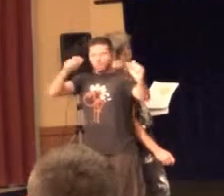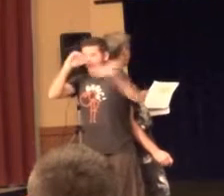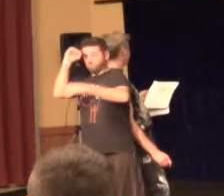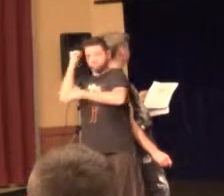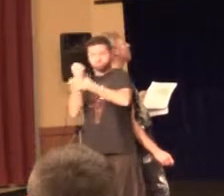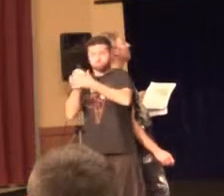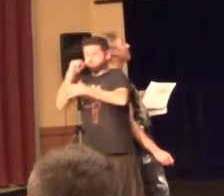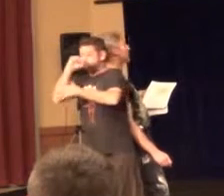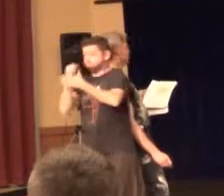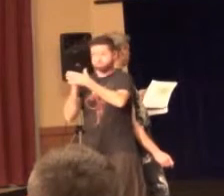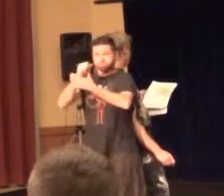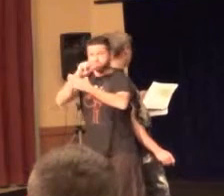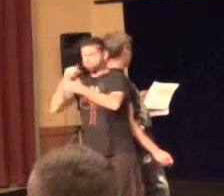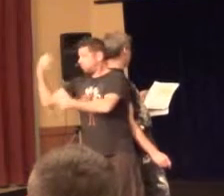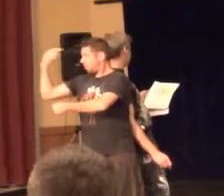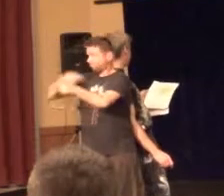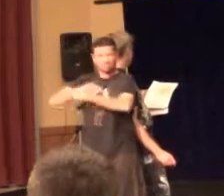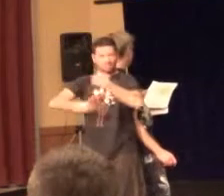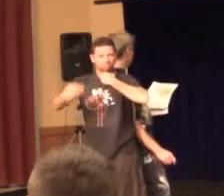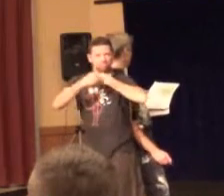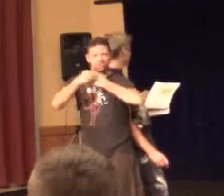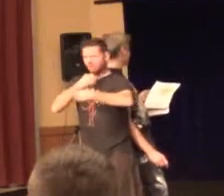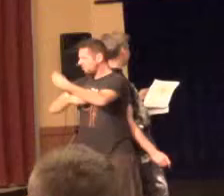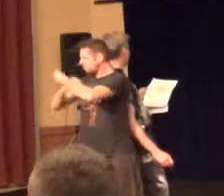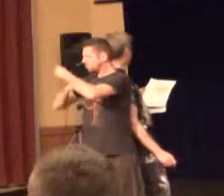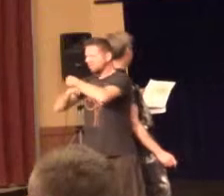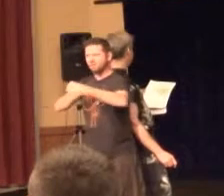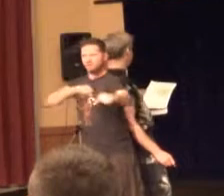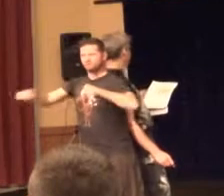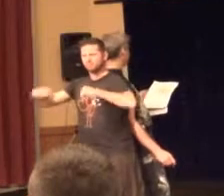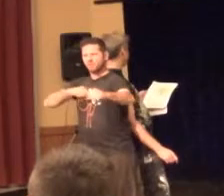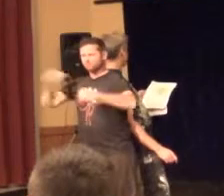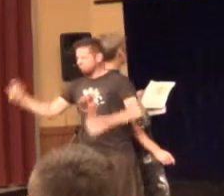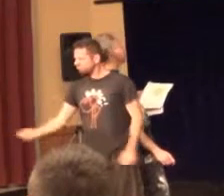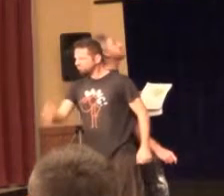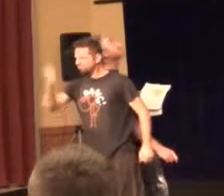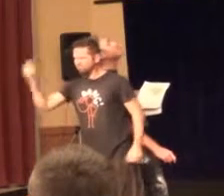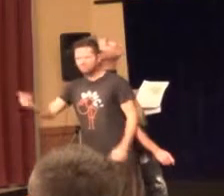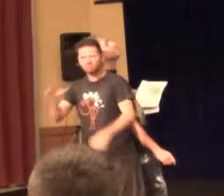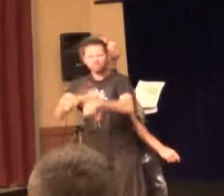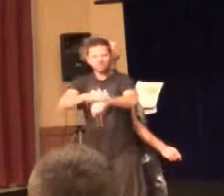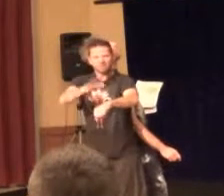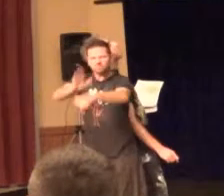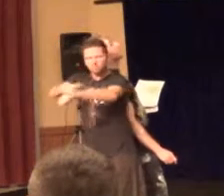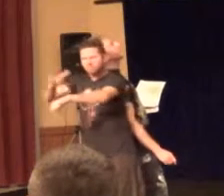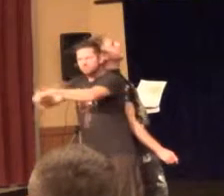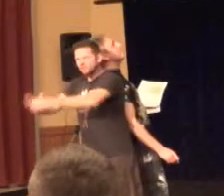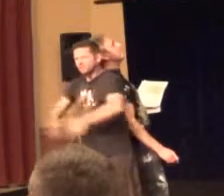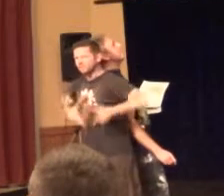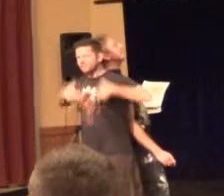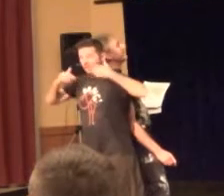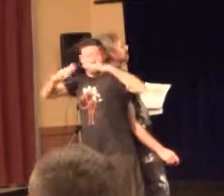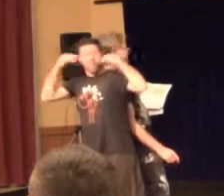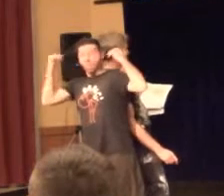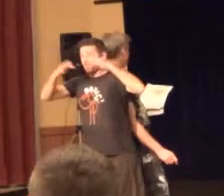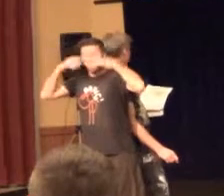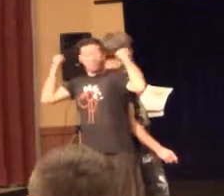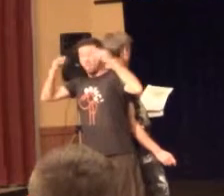de bonnes intentions, de conseils d'action, de conseils d'éducation, de conseils de vie.